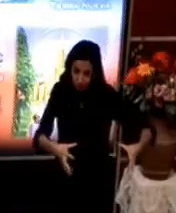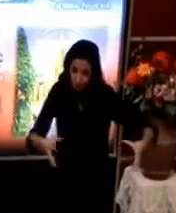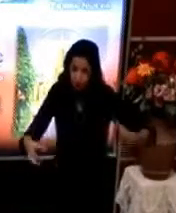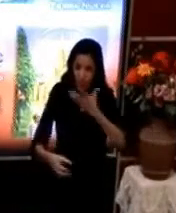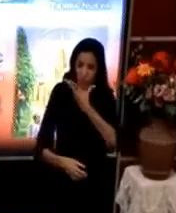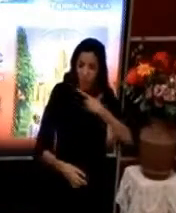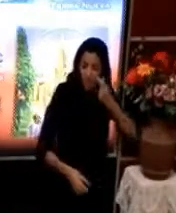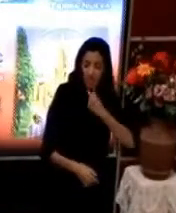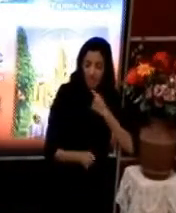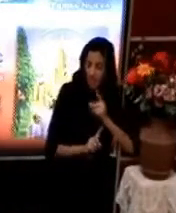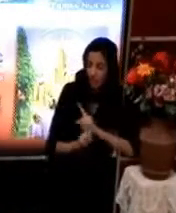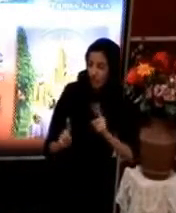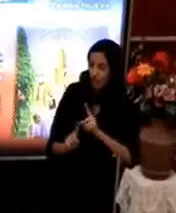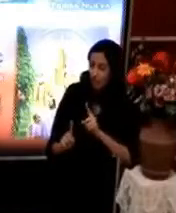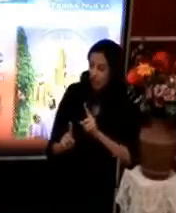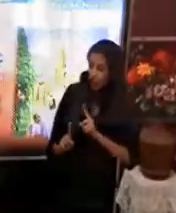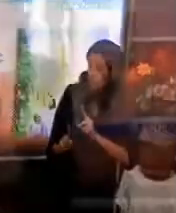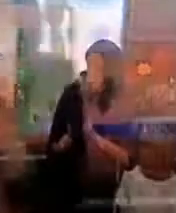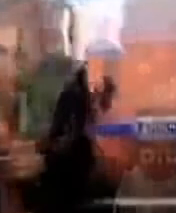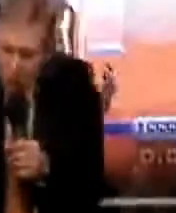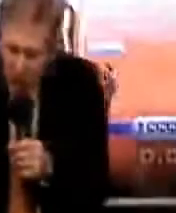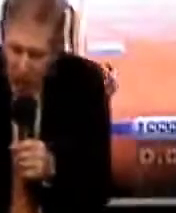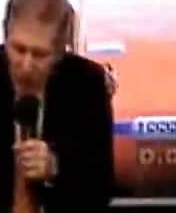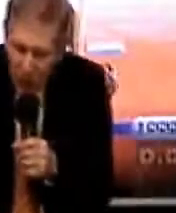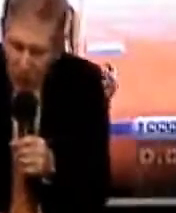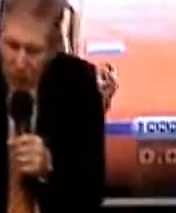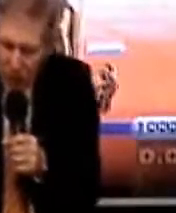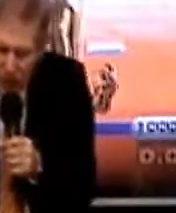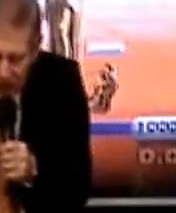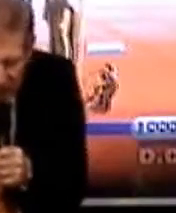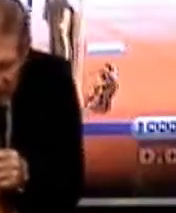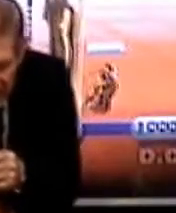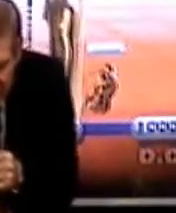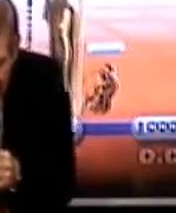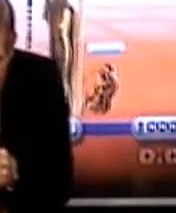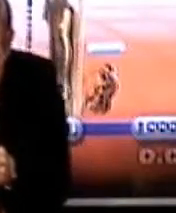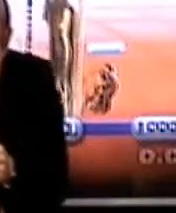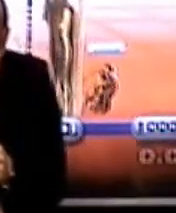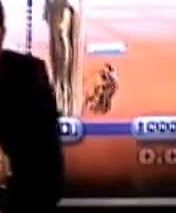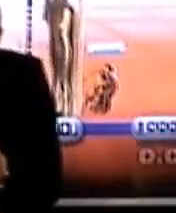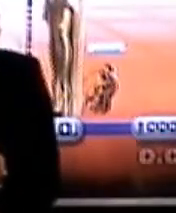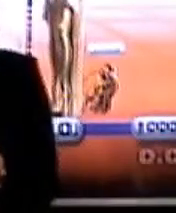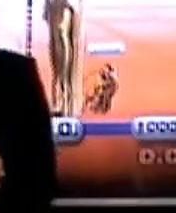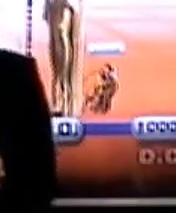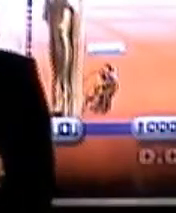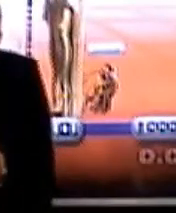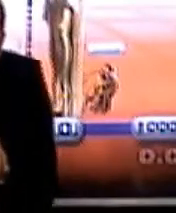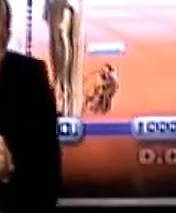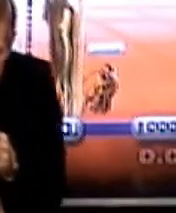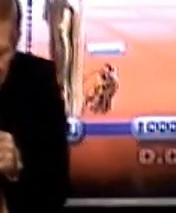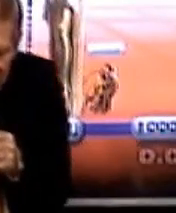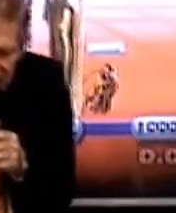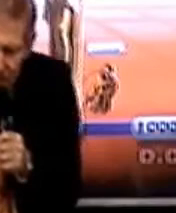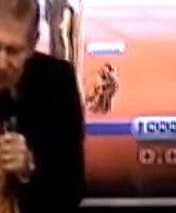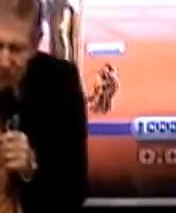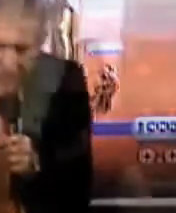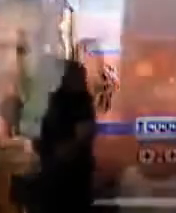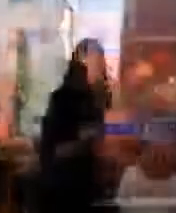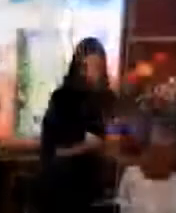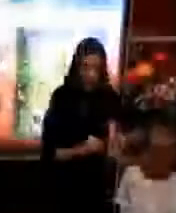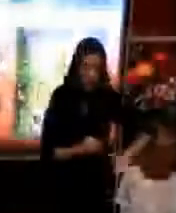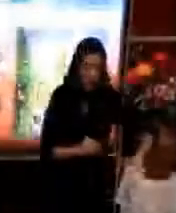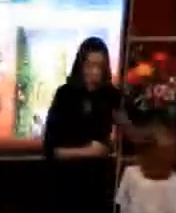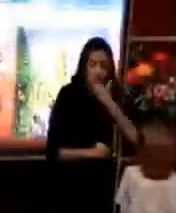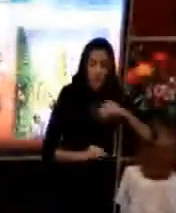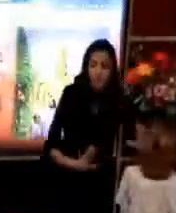quiere. Hay un texto que inclusive Dios quería cumplir con Israel ya. Dice, levántate,